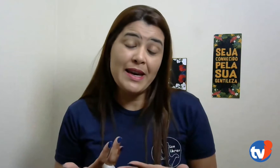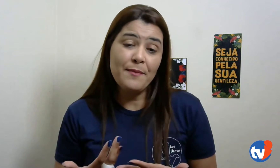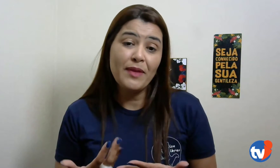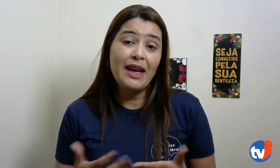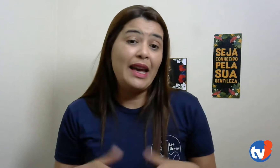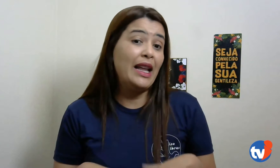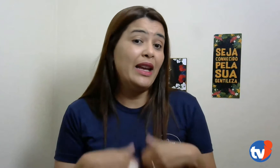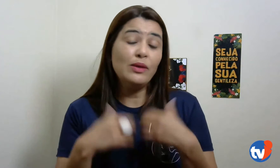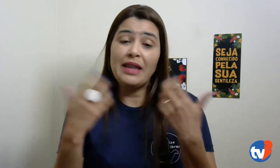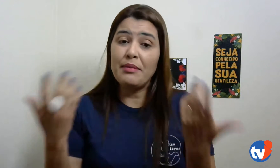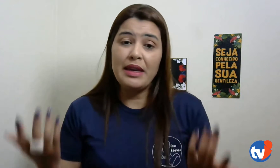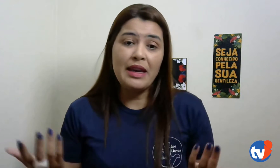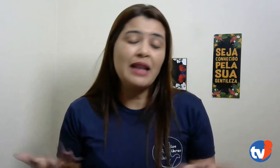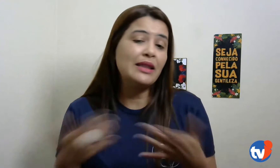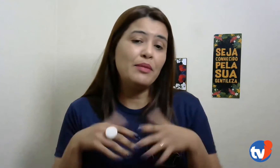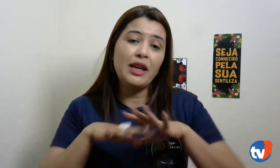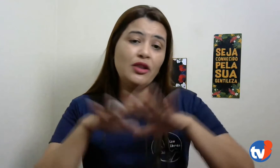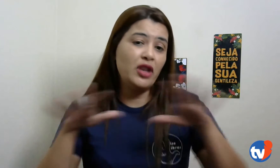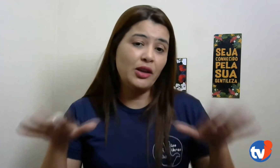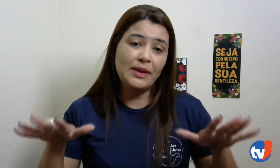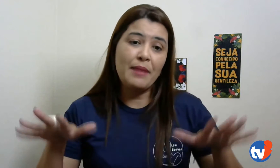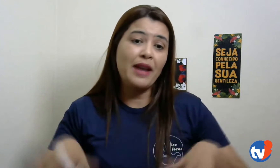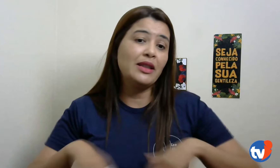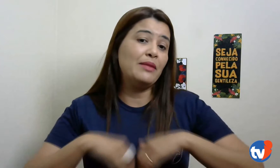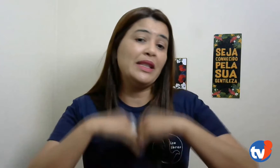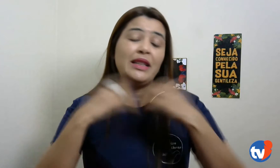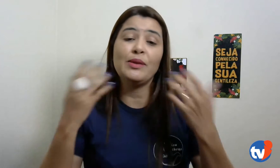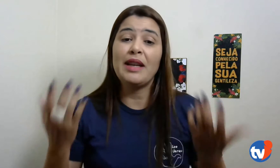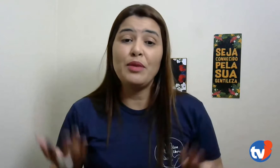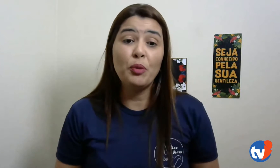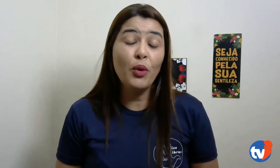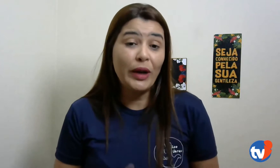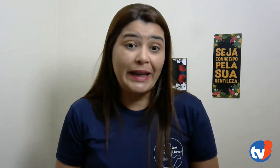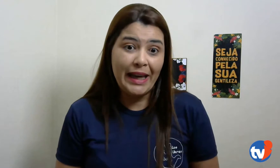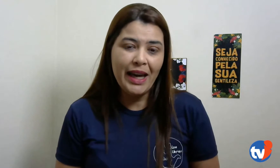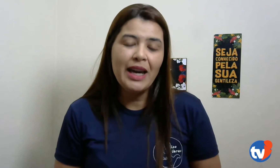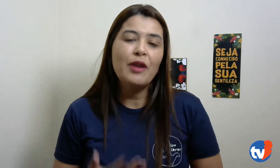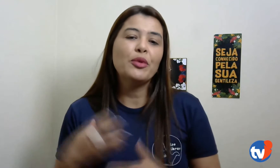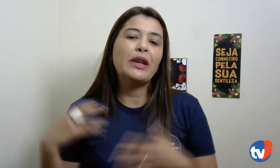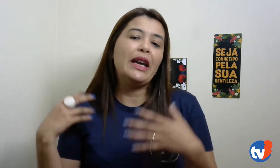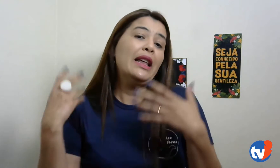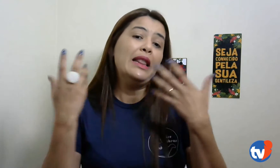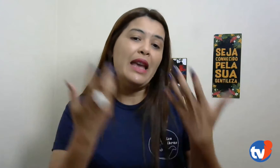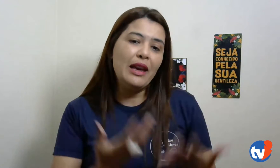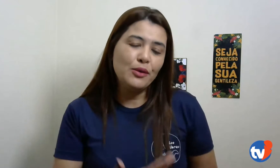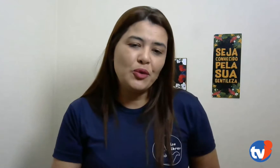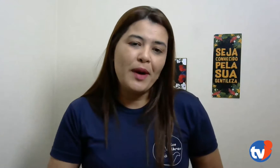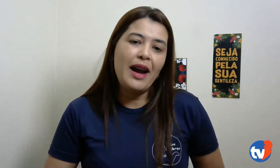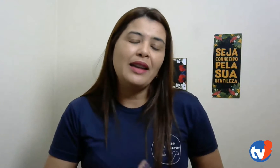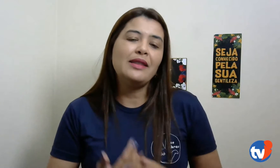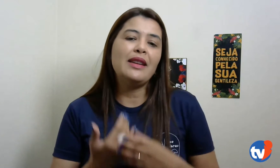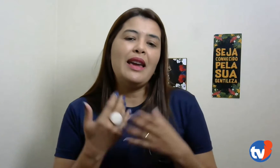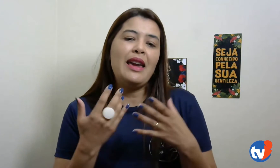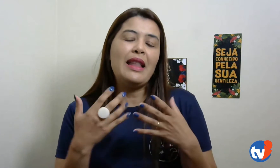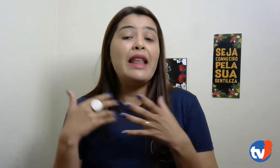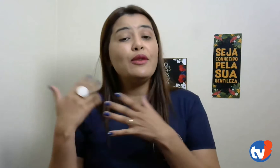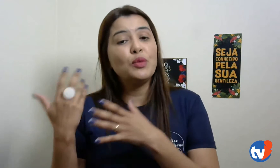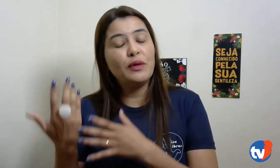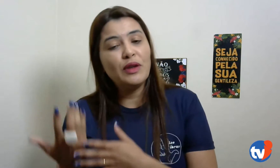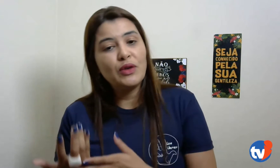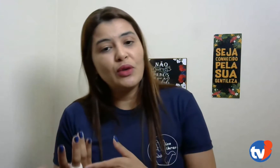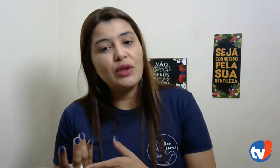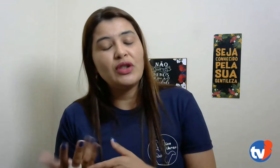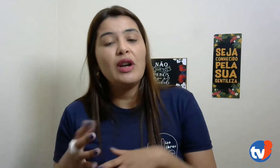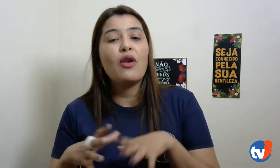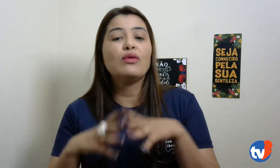da pandemia. Ela não sabia, ela sabia que tinha que usar máscara, mas ela não sabia o porquê, porque nem os pais,